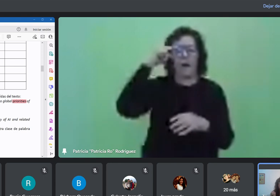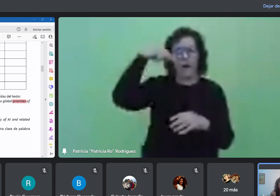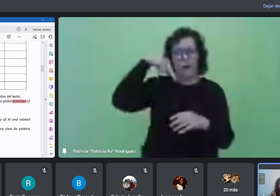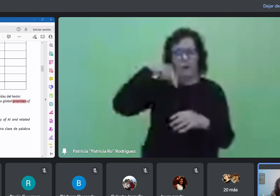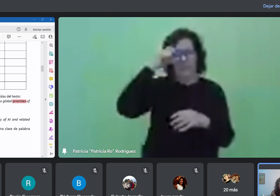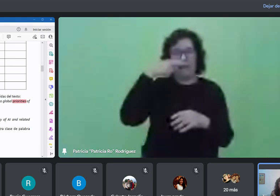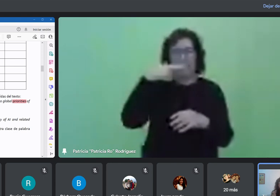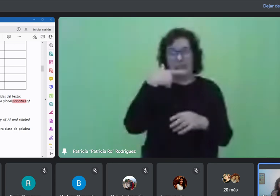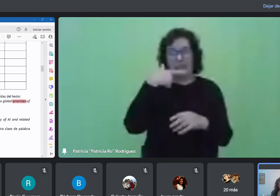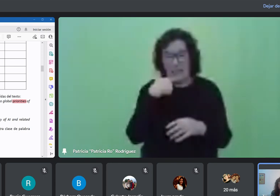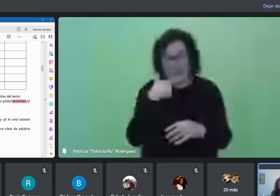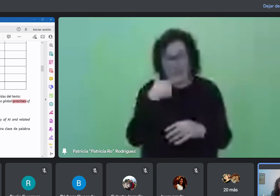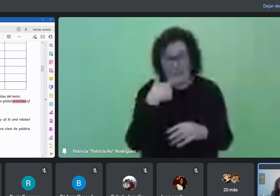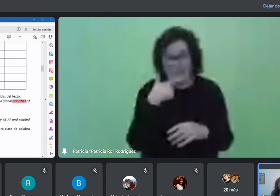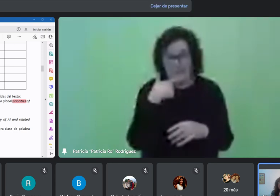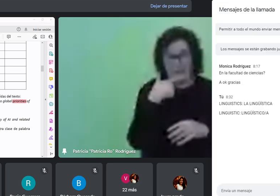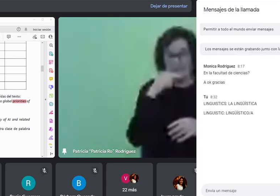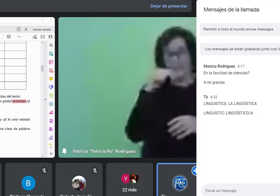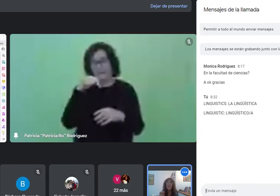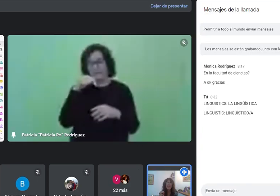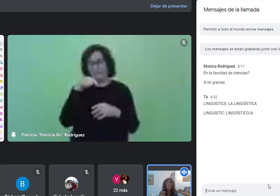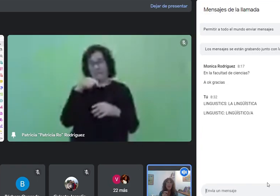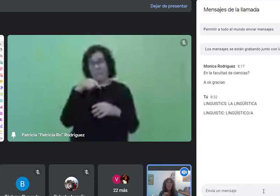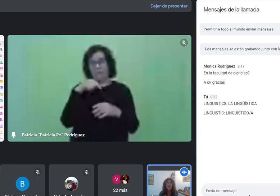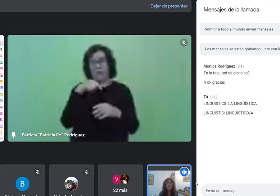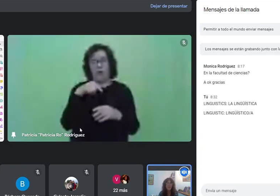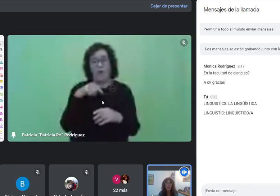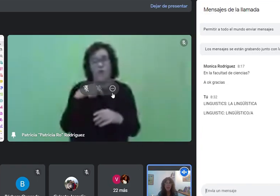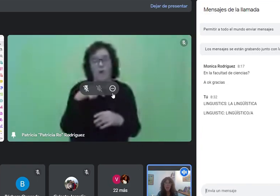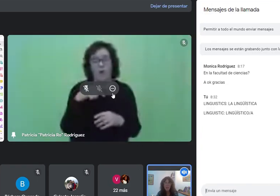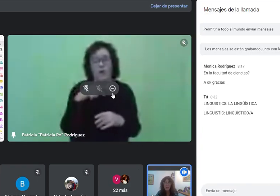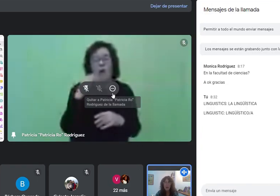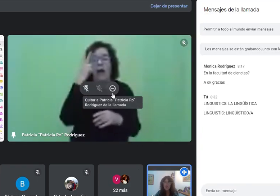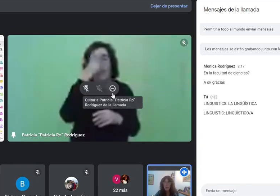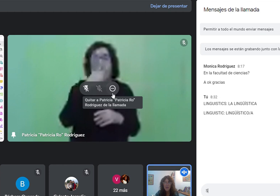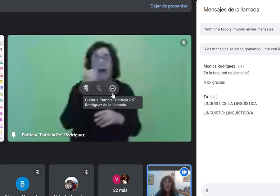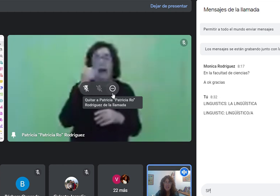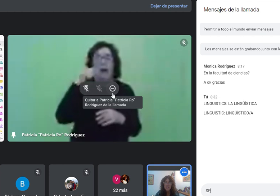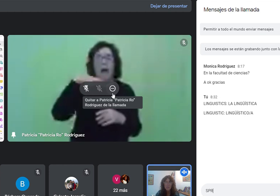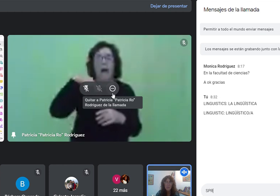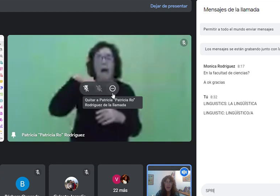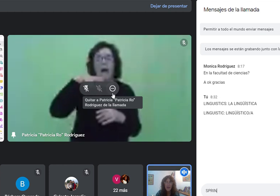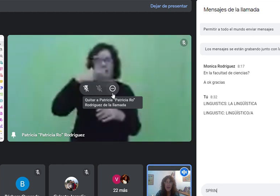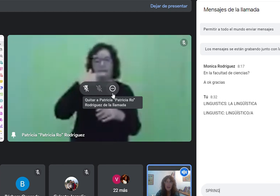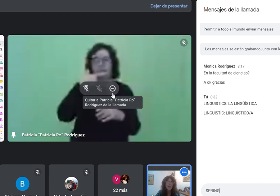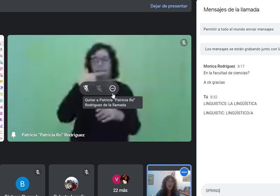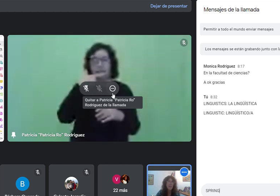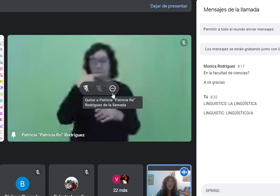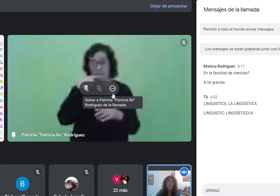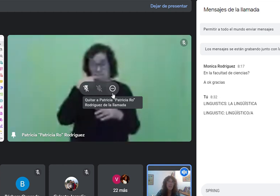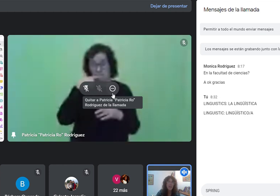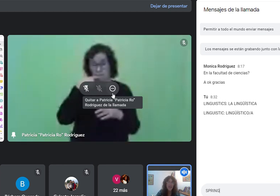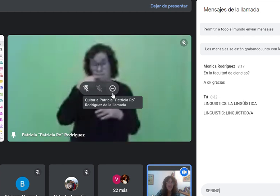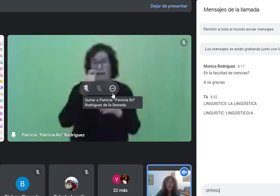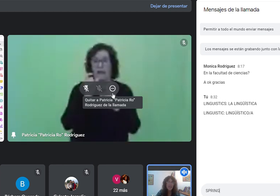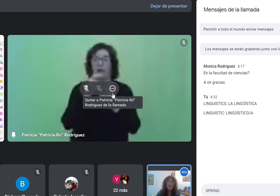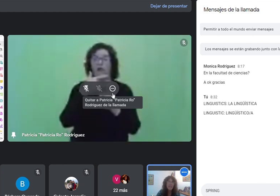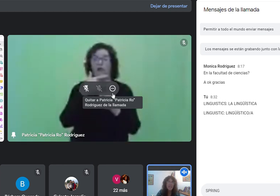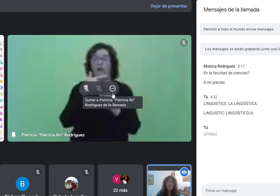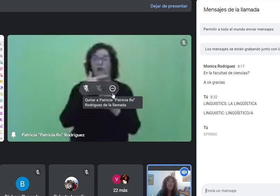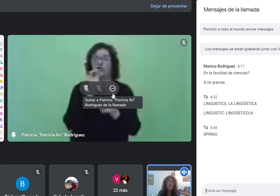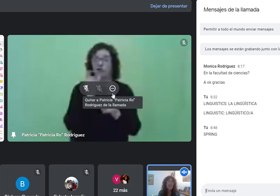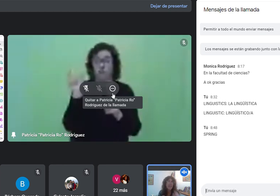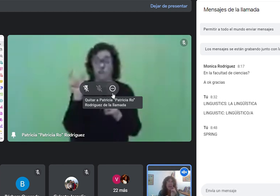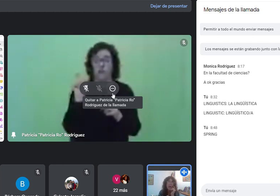así. Ustedes fíjense que también pasa, por ejemplo, vamos a suponer spring, que es primavera,